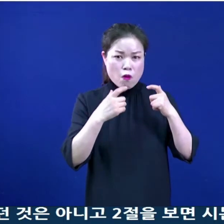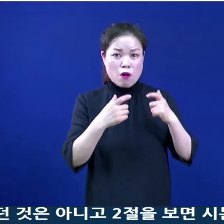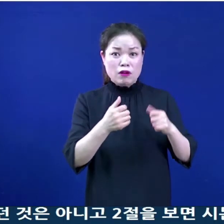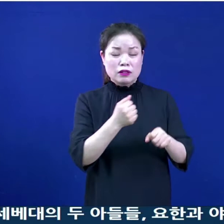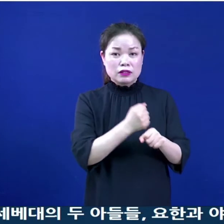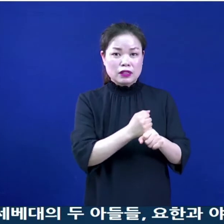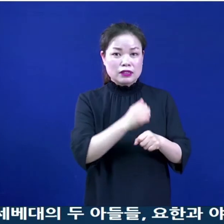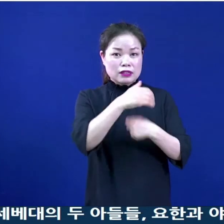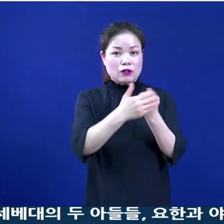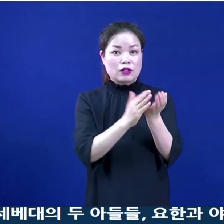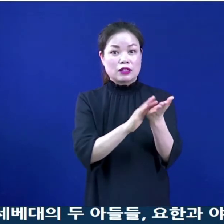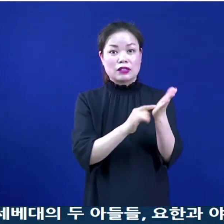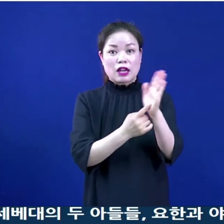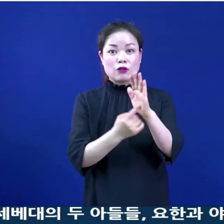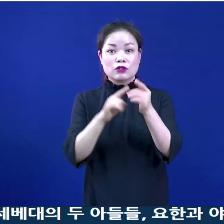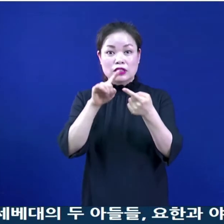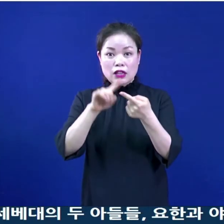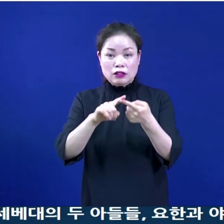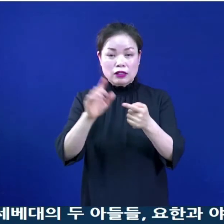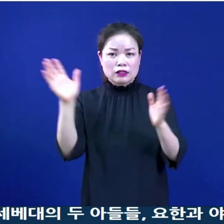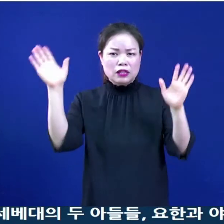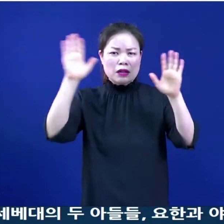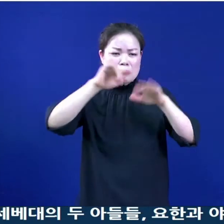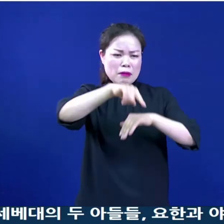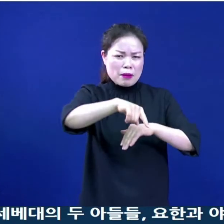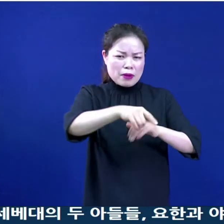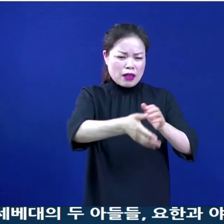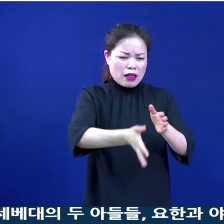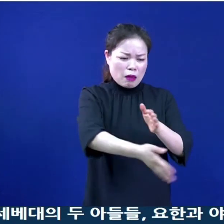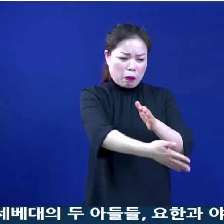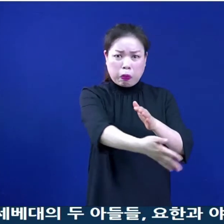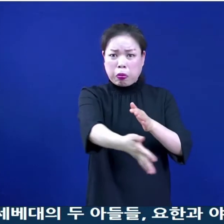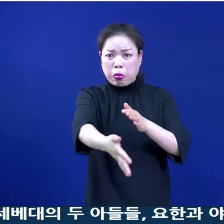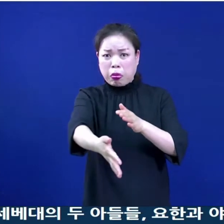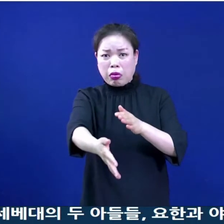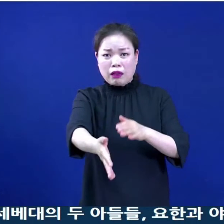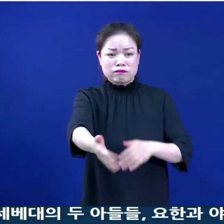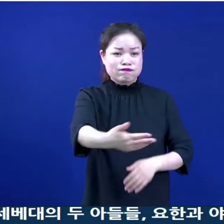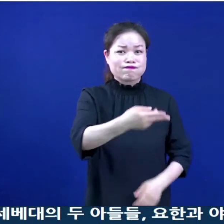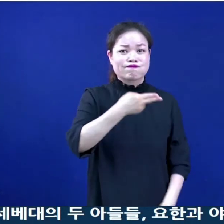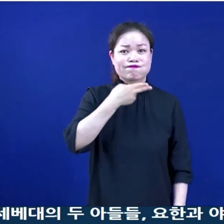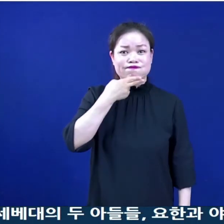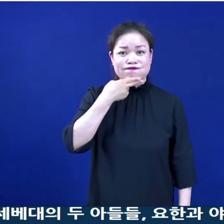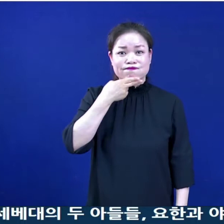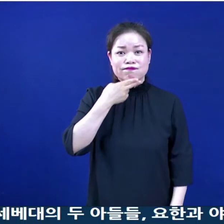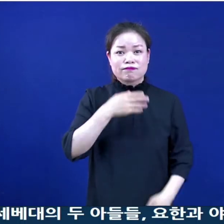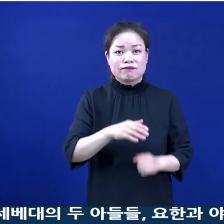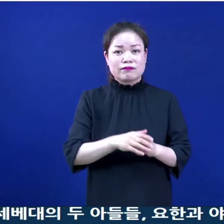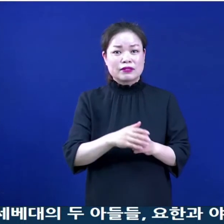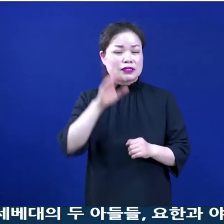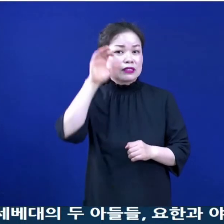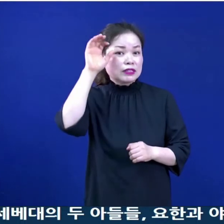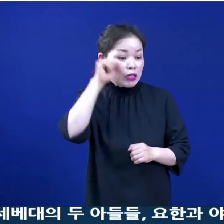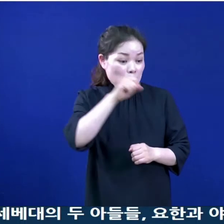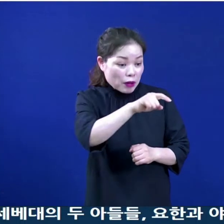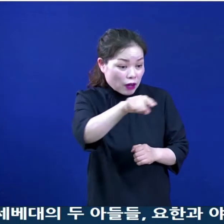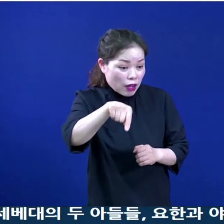가끔 나오는 이야기대로 그날 밤도 허탕을 칩니다. 새벽녘에 이